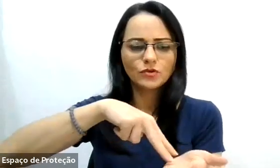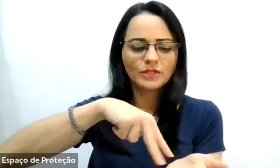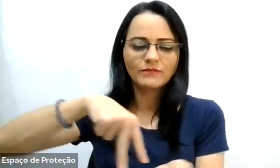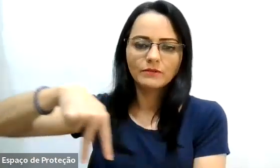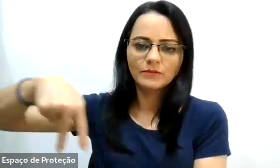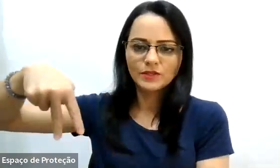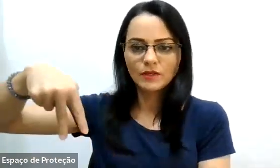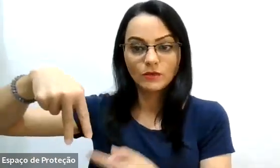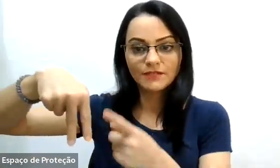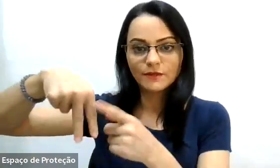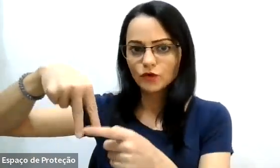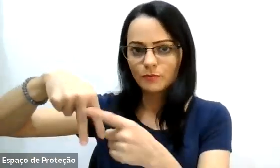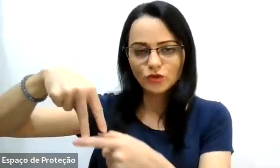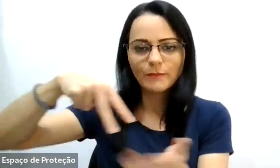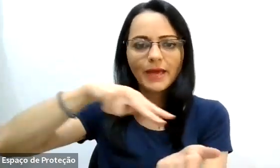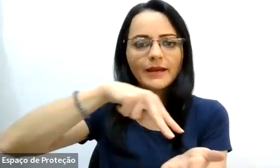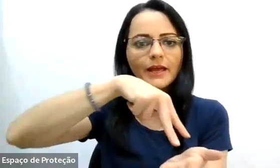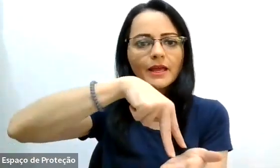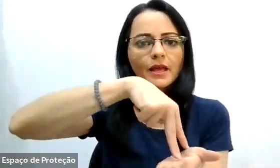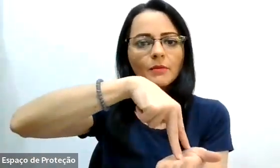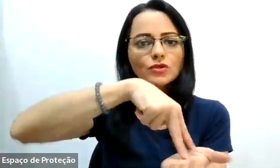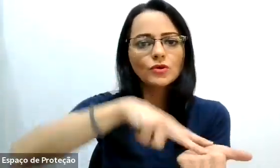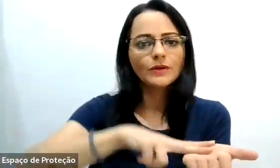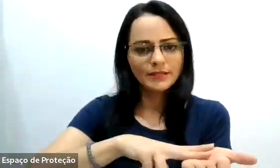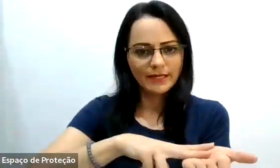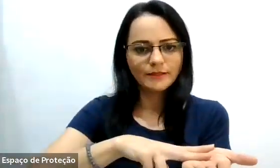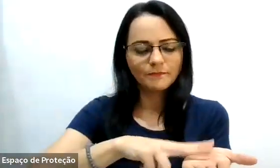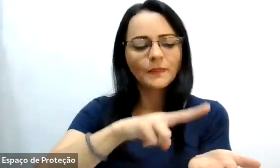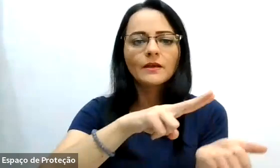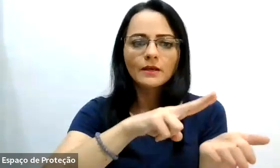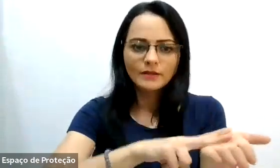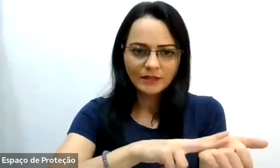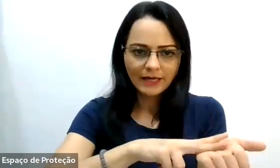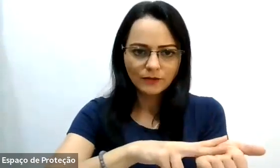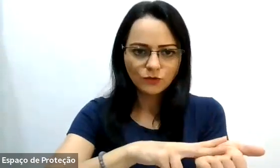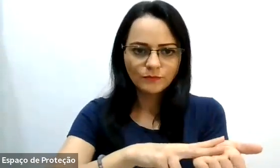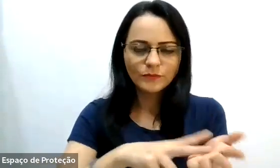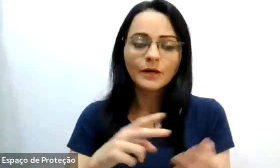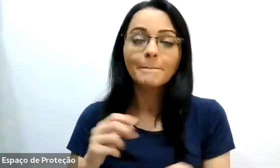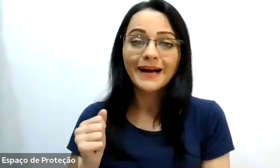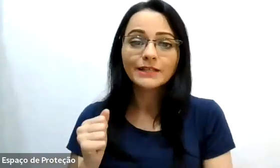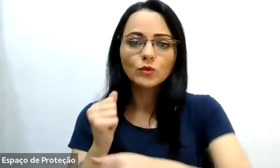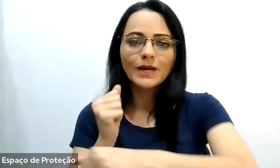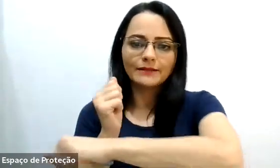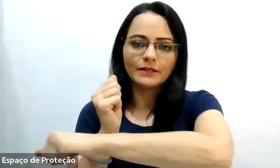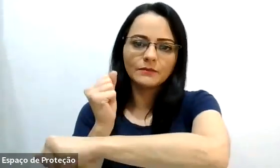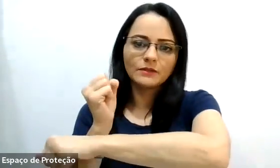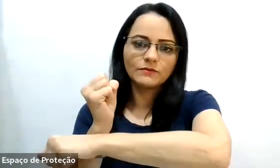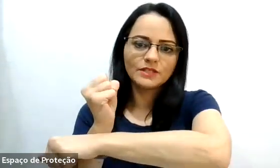pessoa estava. Isso aqui é um classificador de pessoa em pé, né? Pessoa deitada. Deitado, madrugada. Você